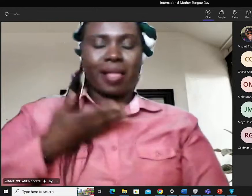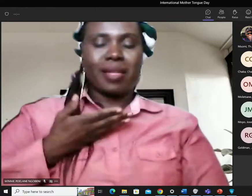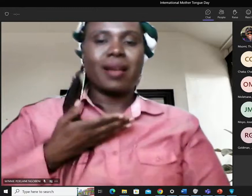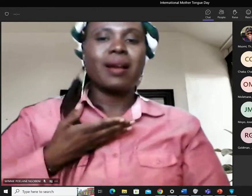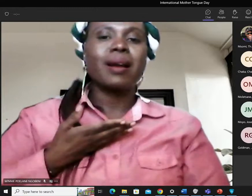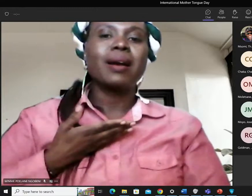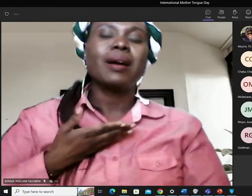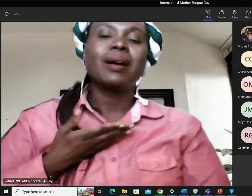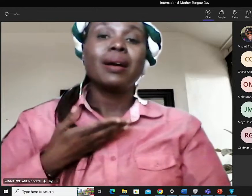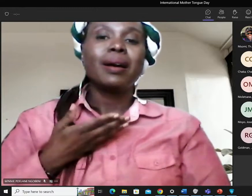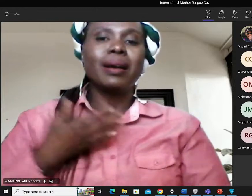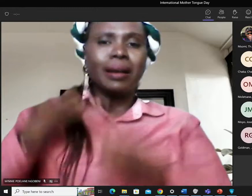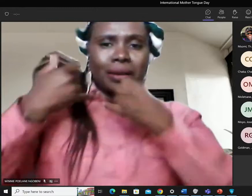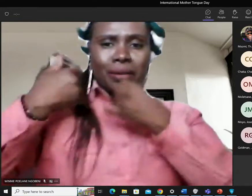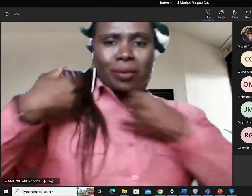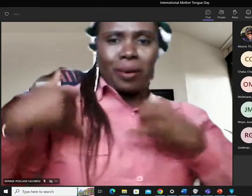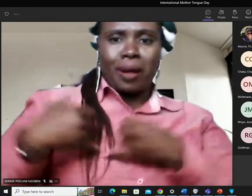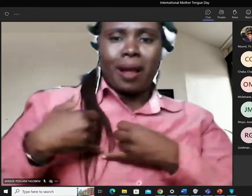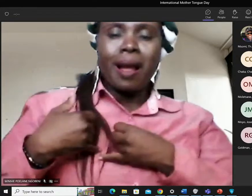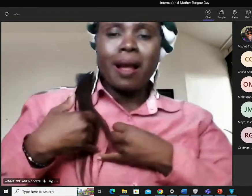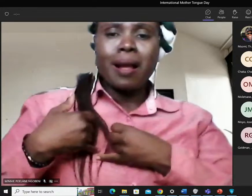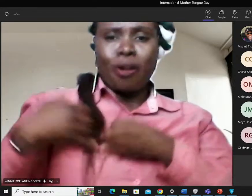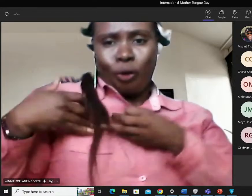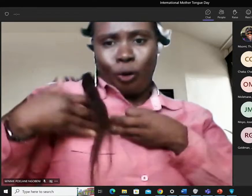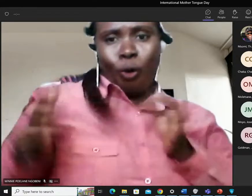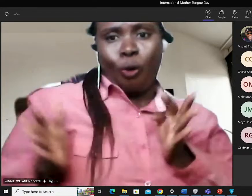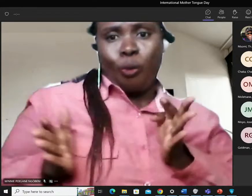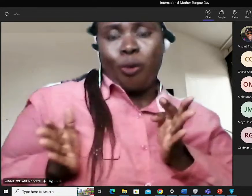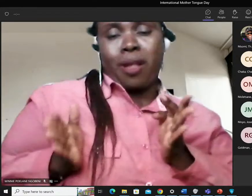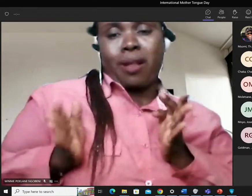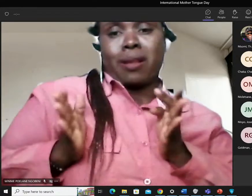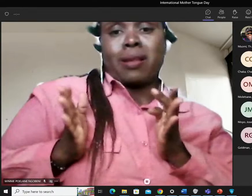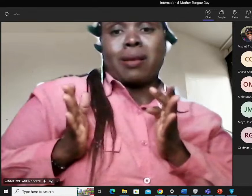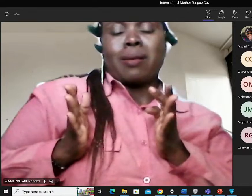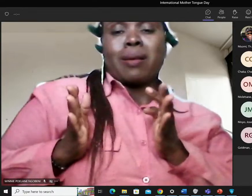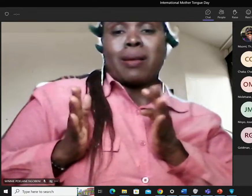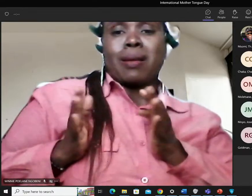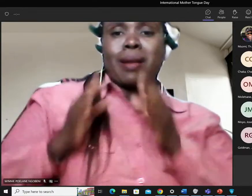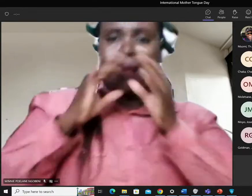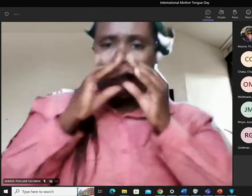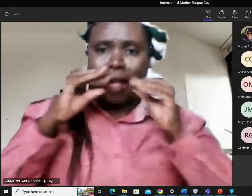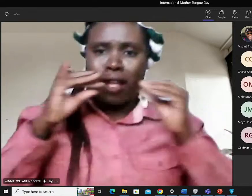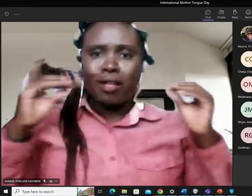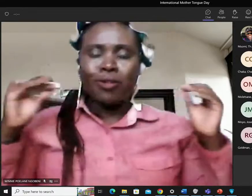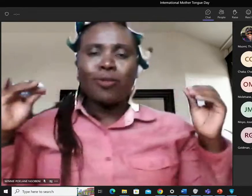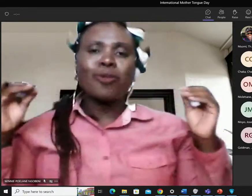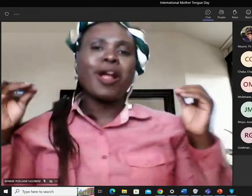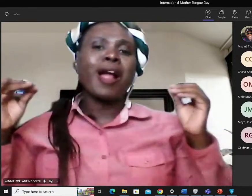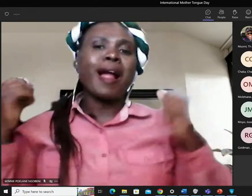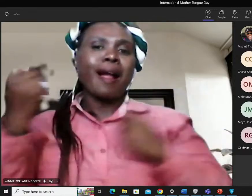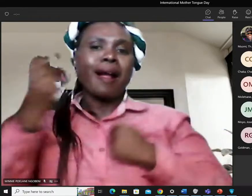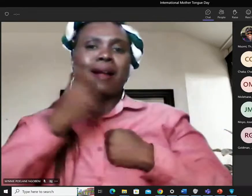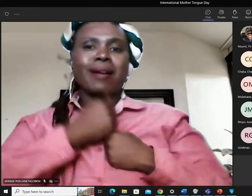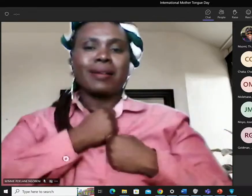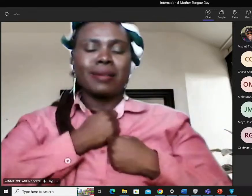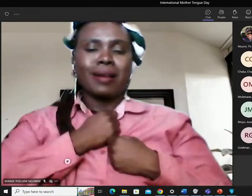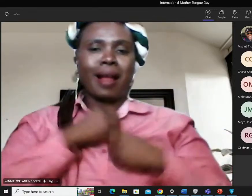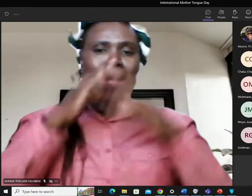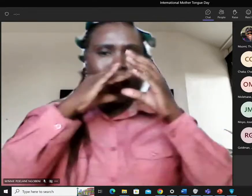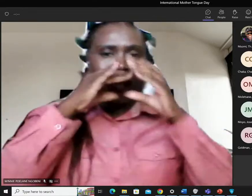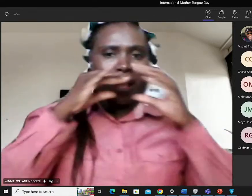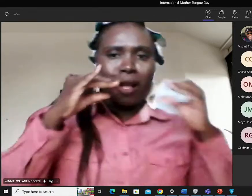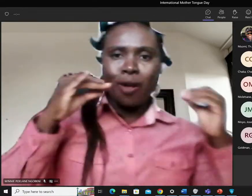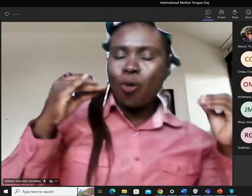yakho izokhululeka. Icule kanye nami. Icule noma